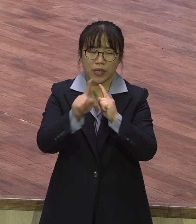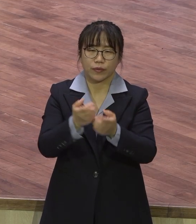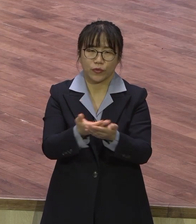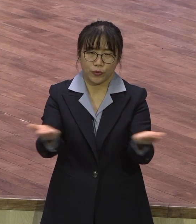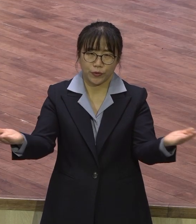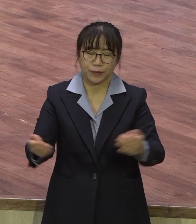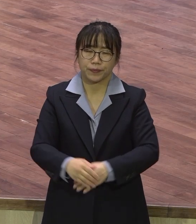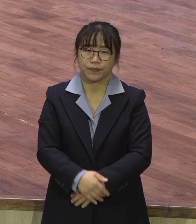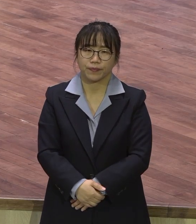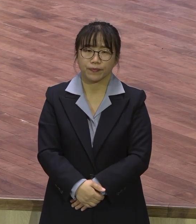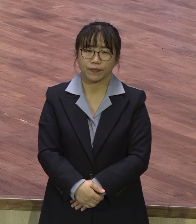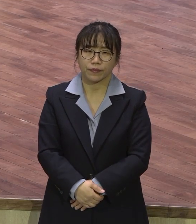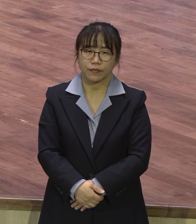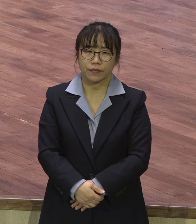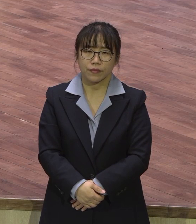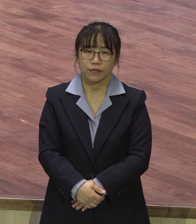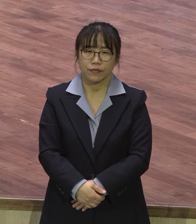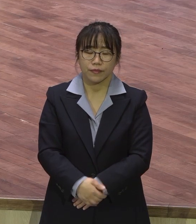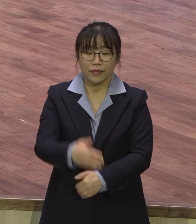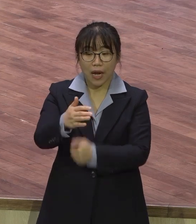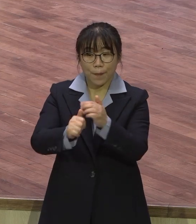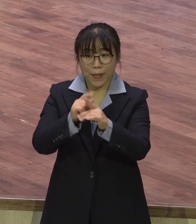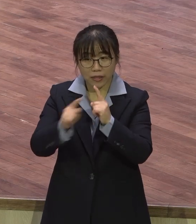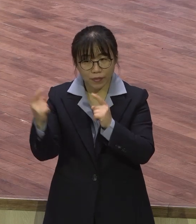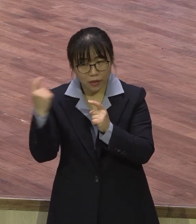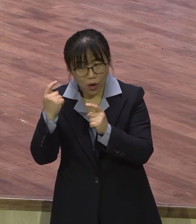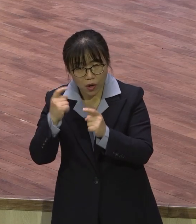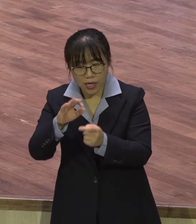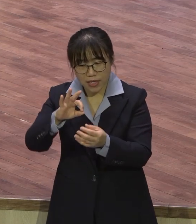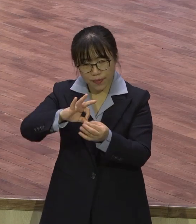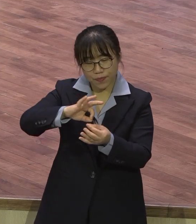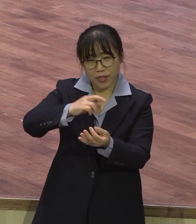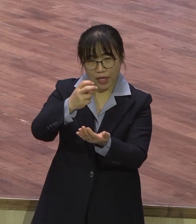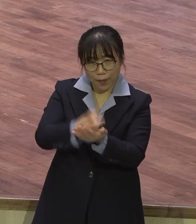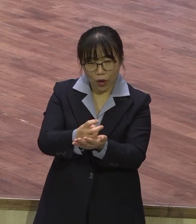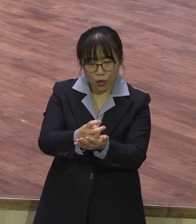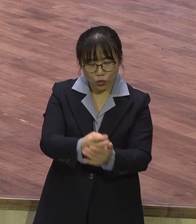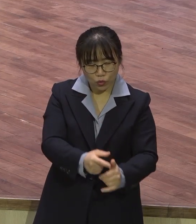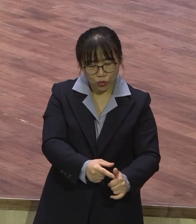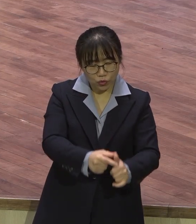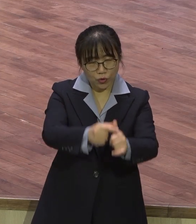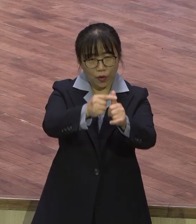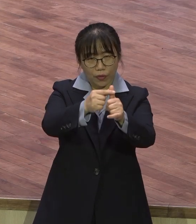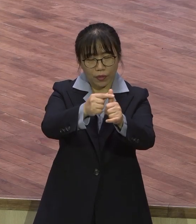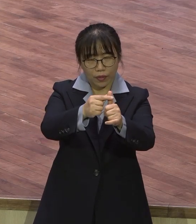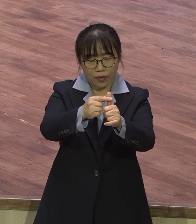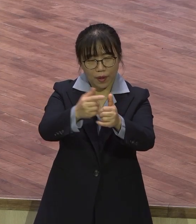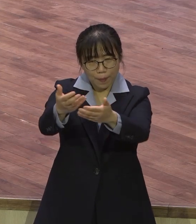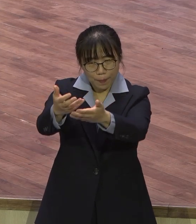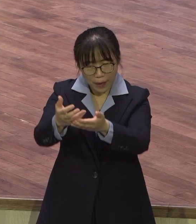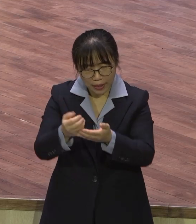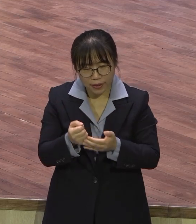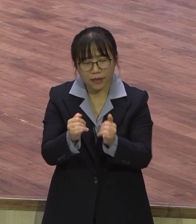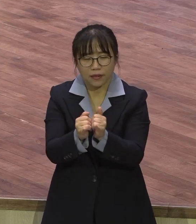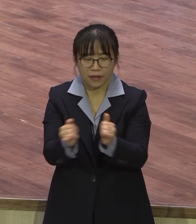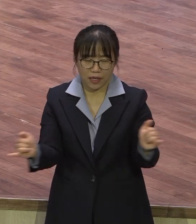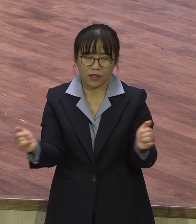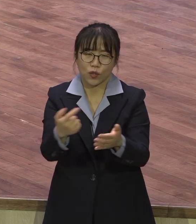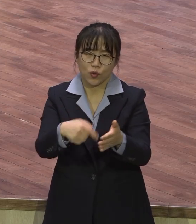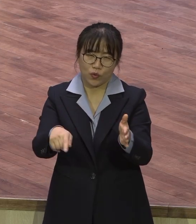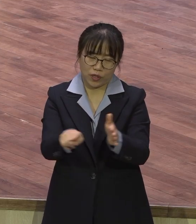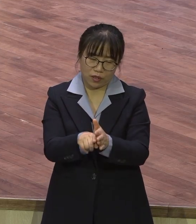이 말씀을 통해서 볼 때 십계명은 구원을 위한 것이 아니라 구원받은 이후의